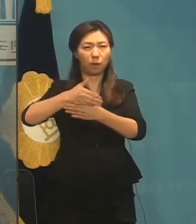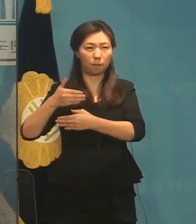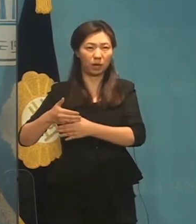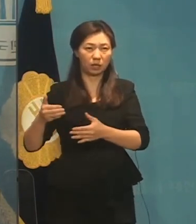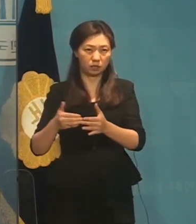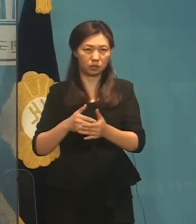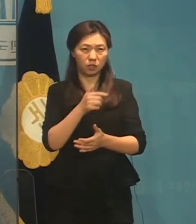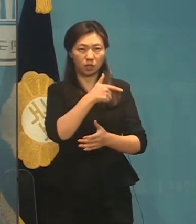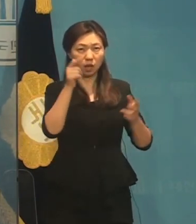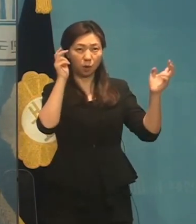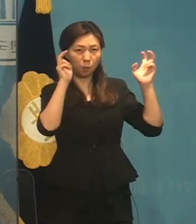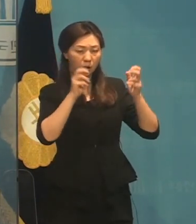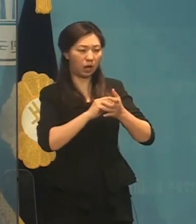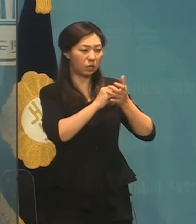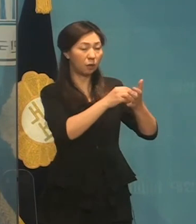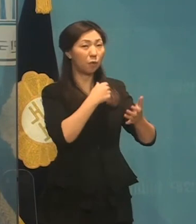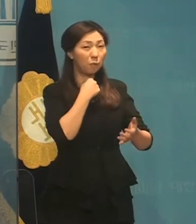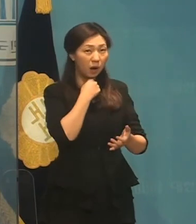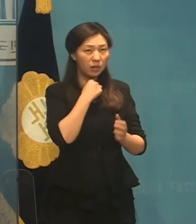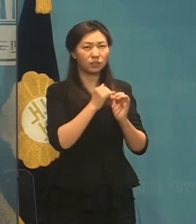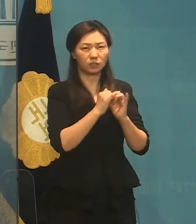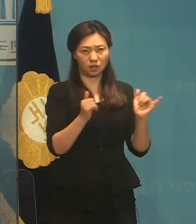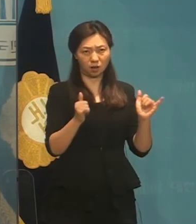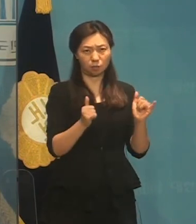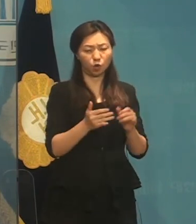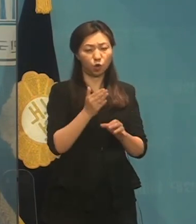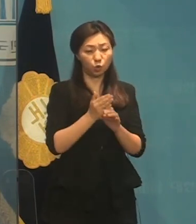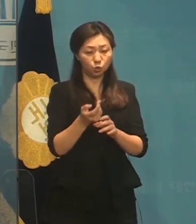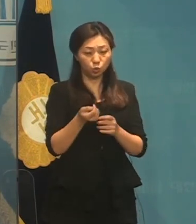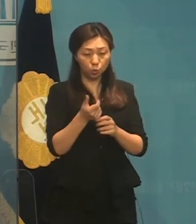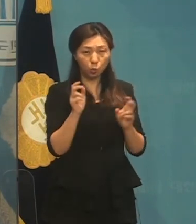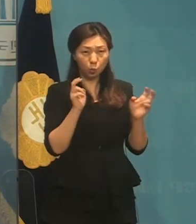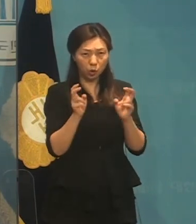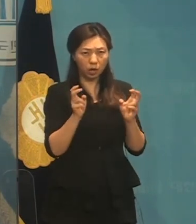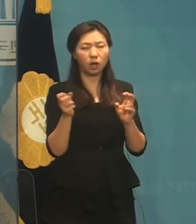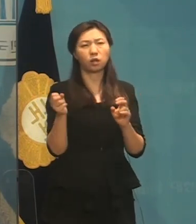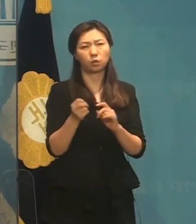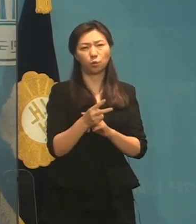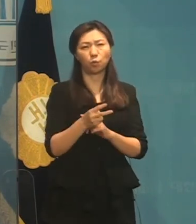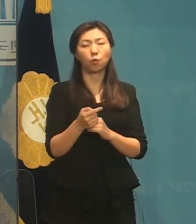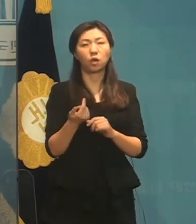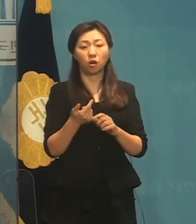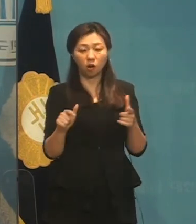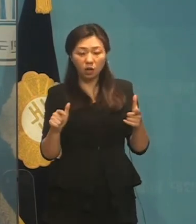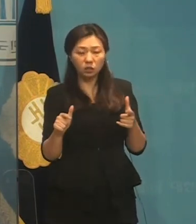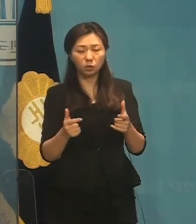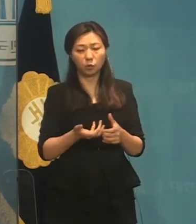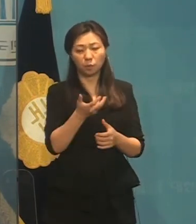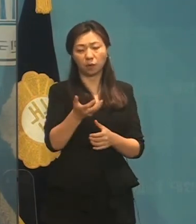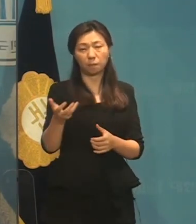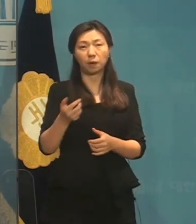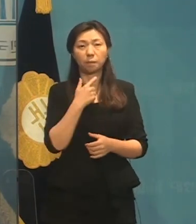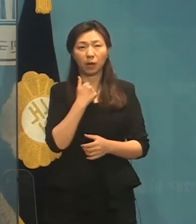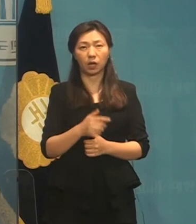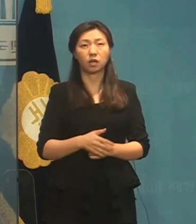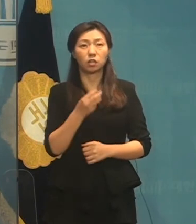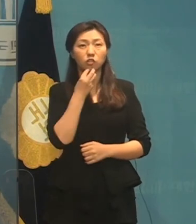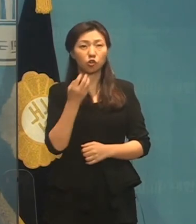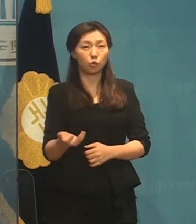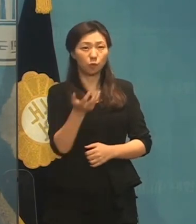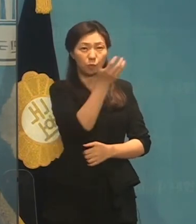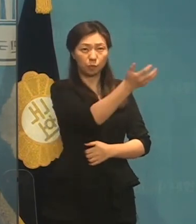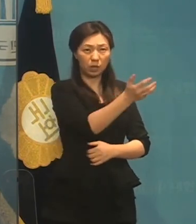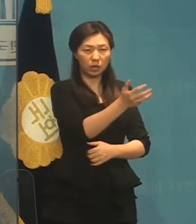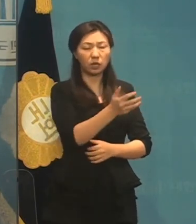청년들은 중소기업으로 공무원으로 진로를 바꿨습니다. 일자리를 찾아 수도권 옮기는 청년들은 올해 1만